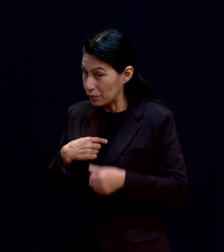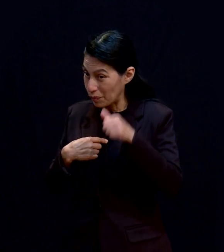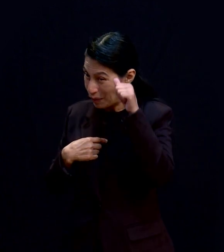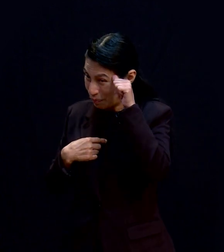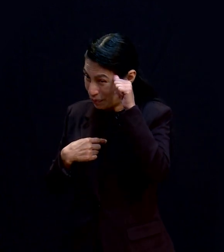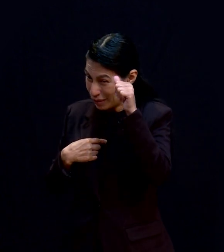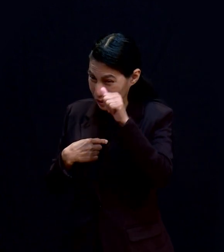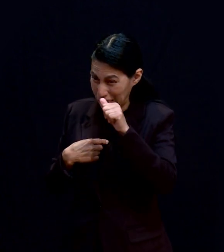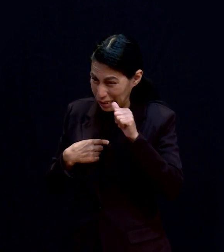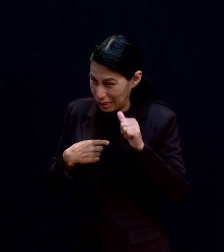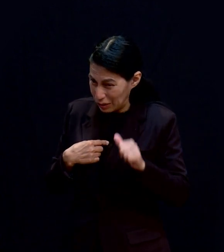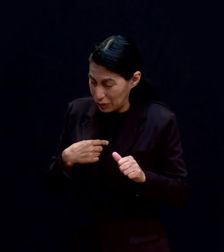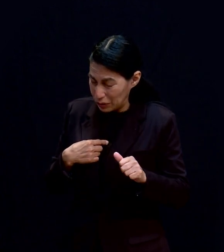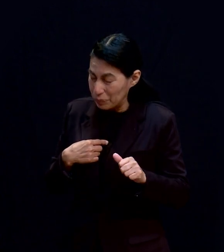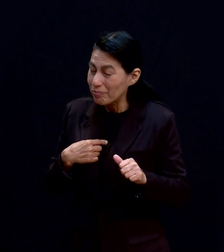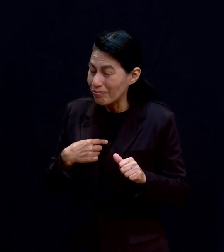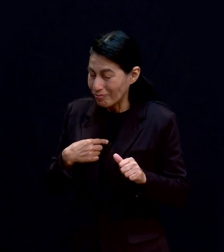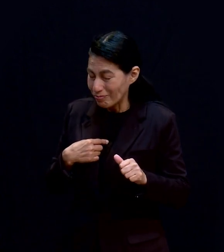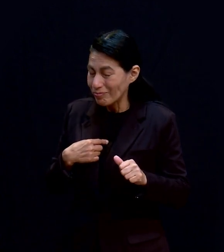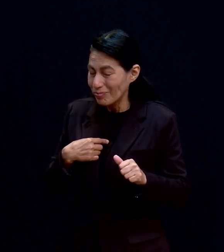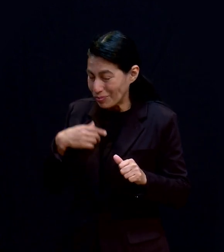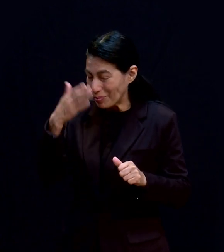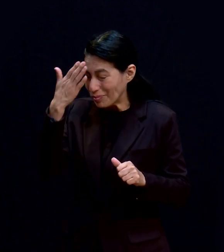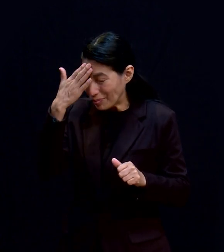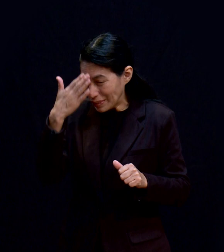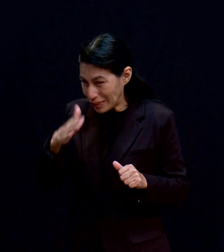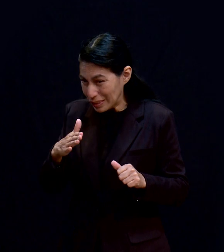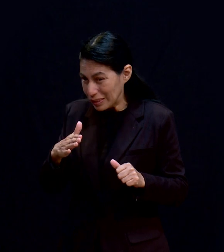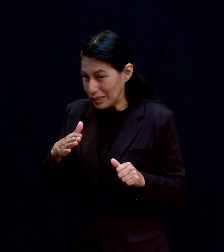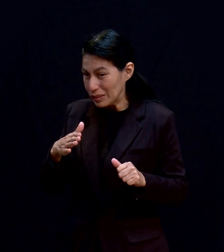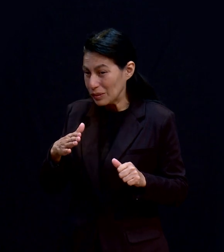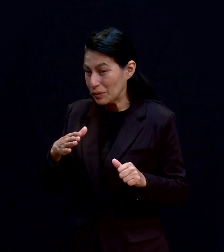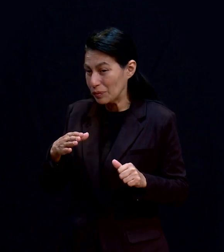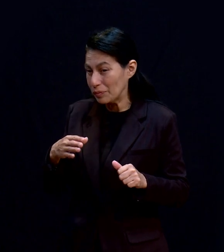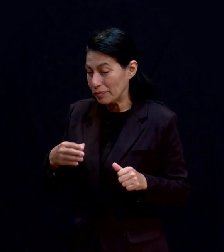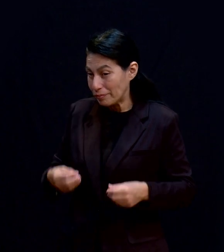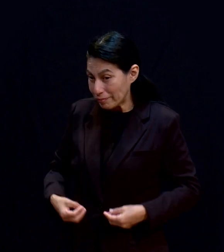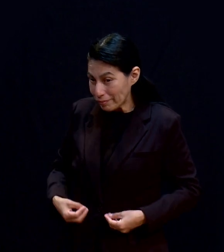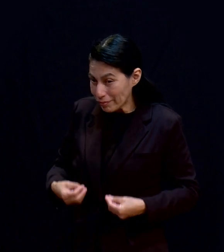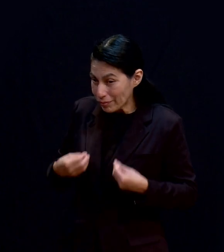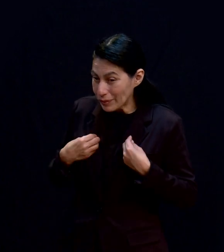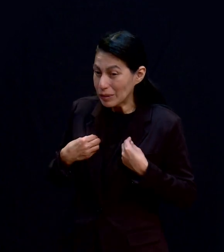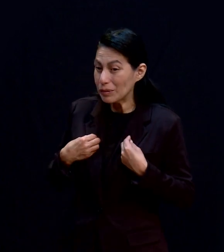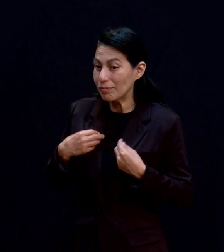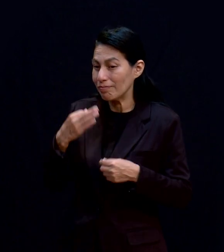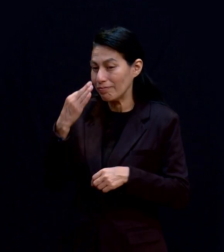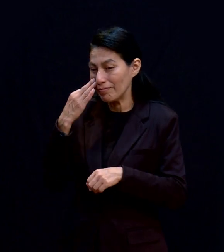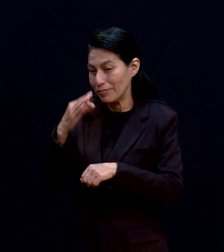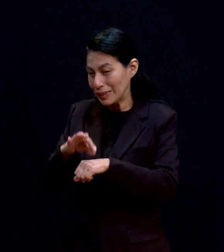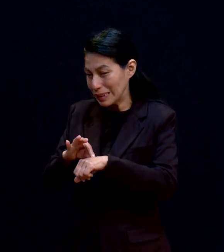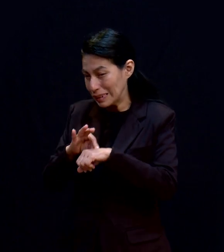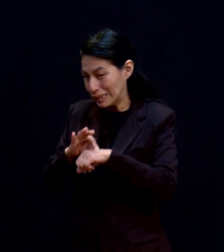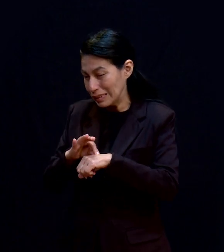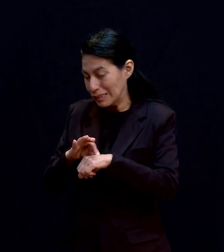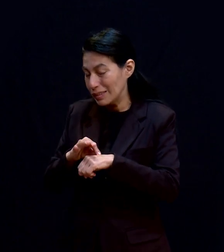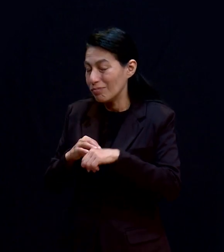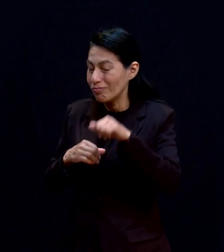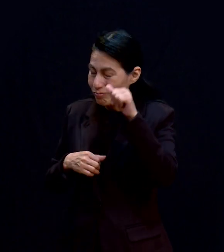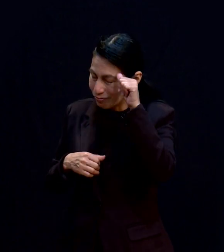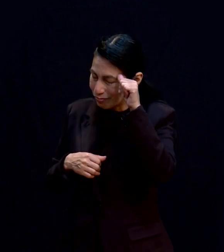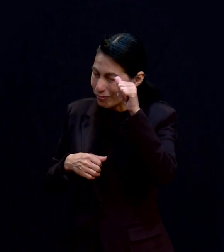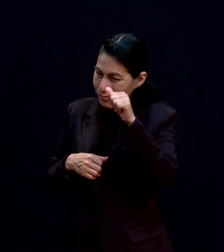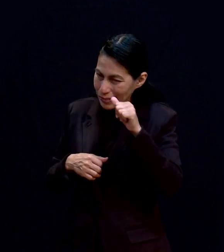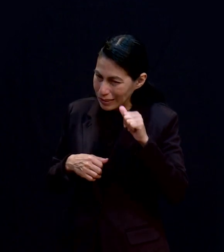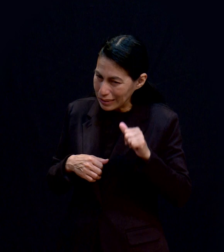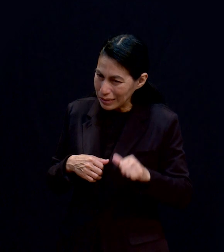pecador tal cual lo lo sé lo vivo he experimentado y